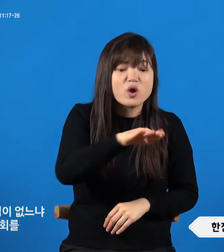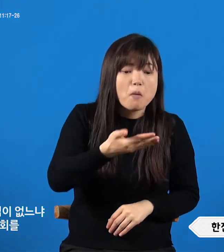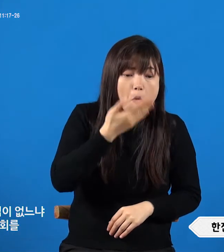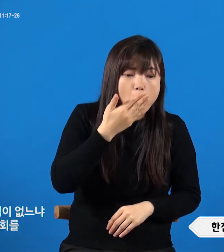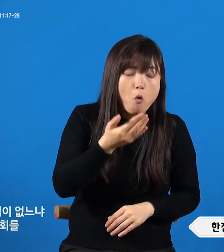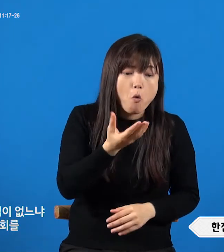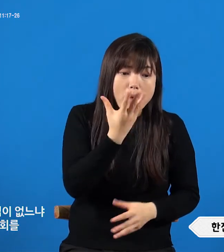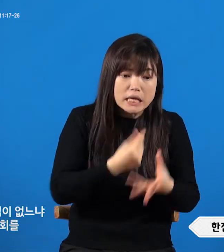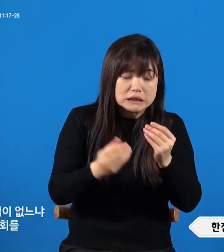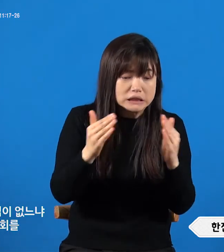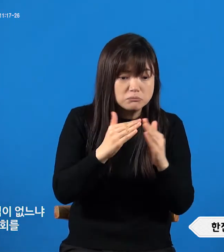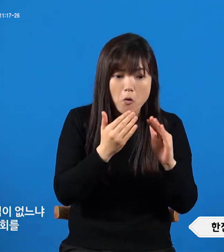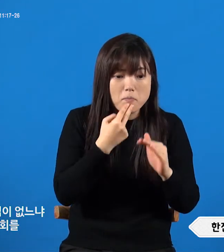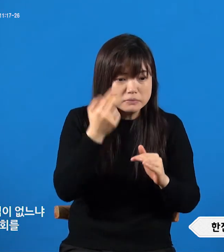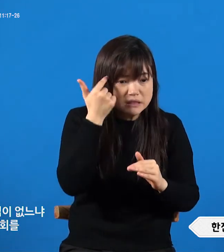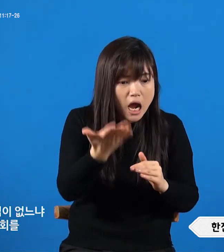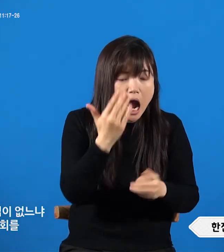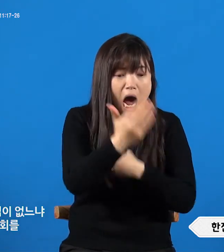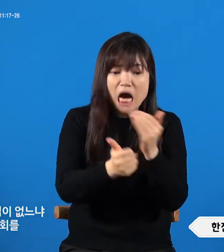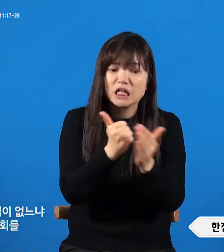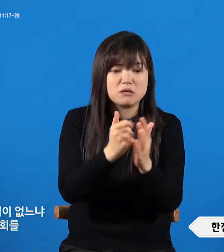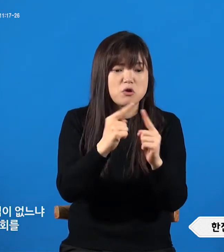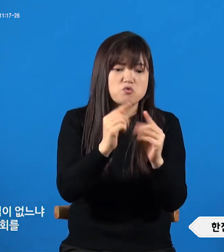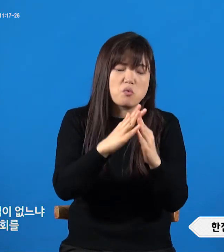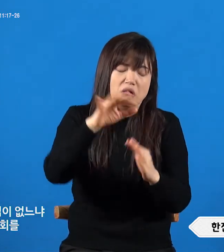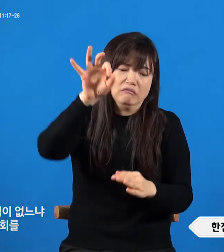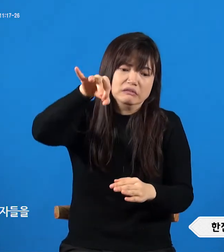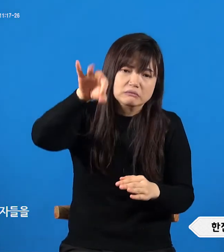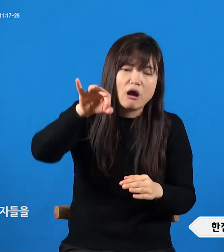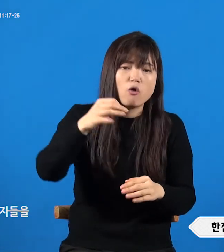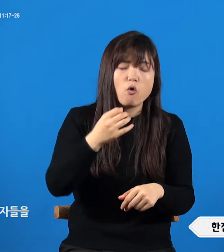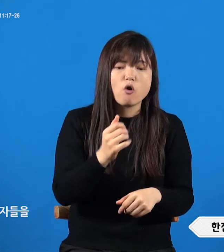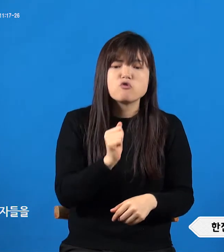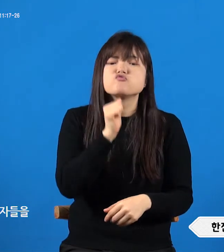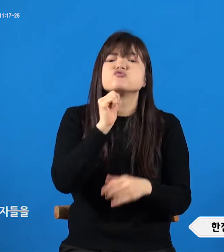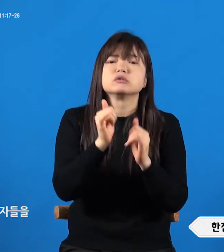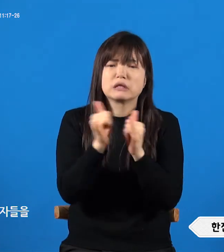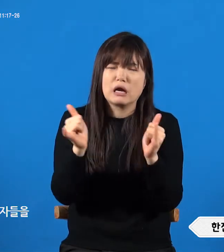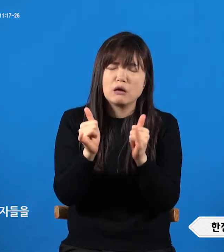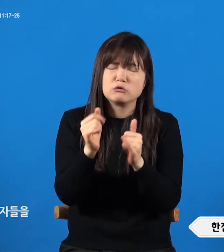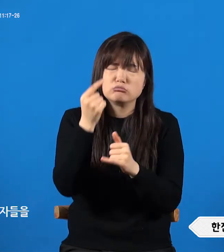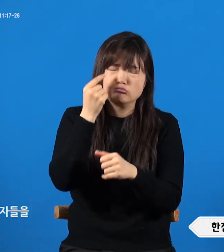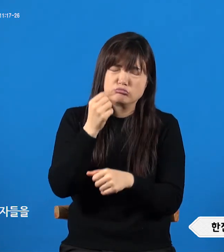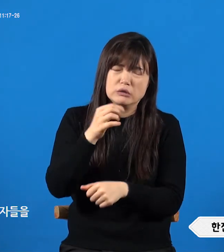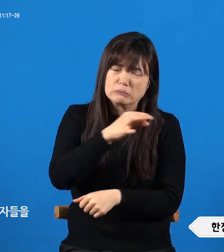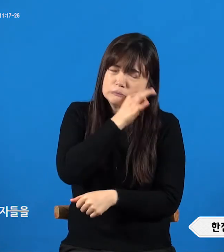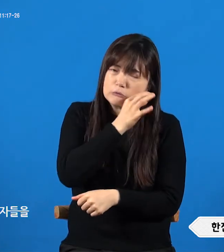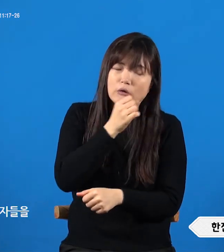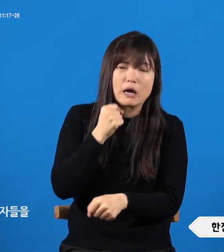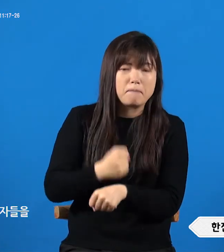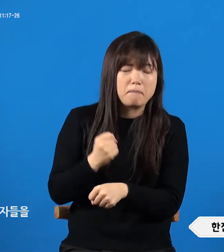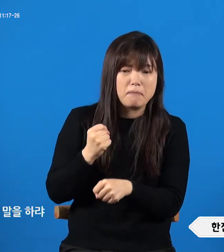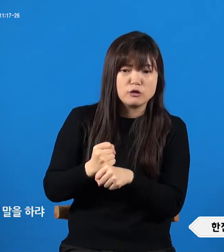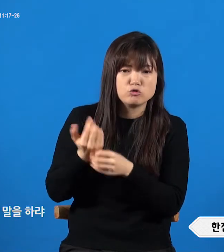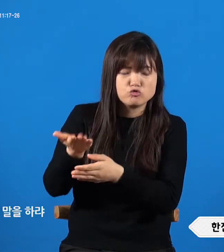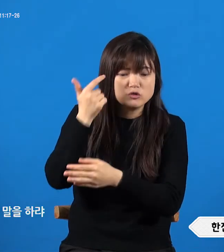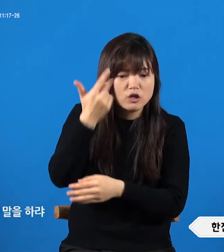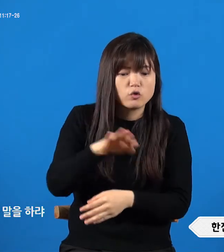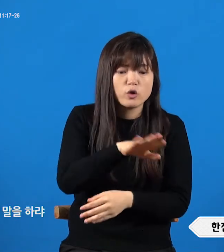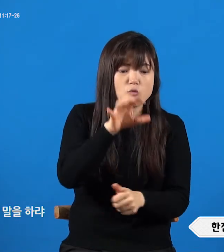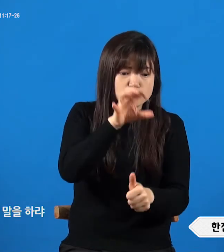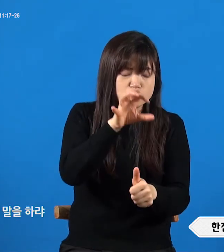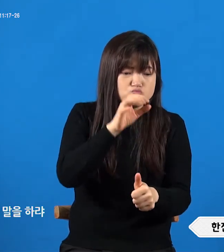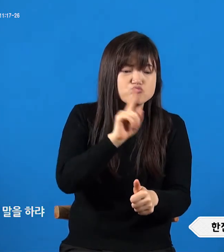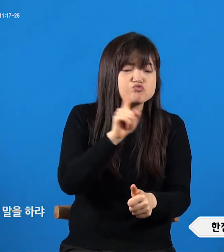마실 집이 없느냐? 너희가 하나님의 교회를 업신여기고 빈궁한 자들을 부끄럽게 하느냐? 내가 너희에게 무슨 말을